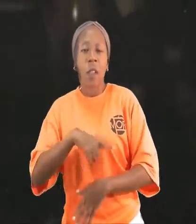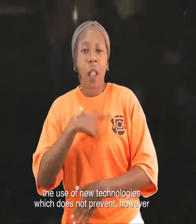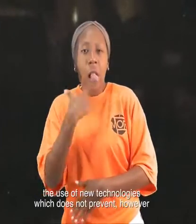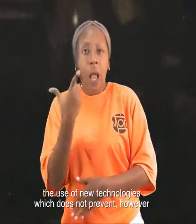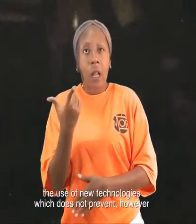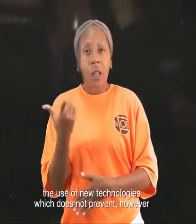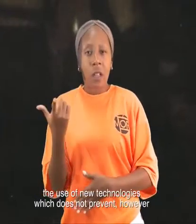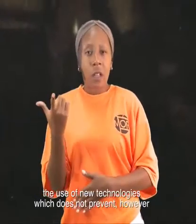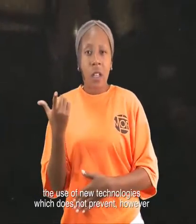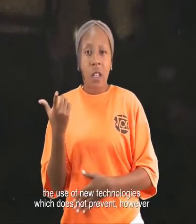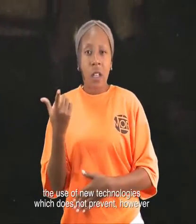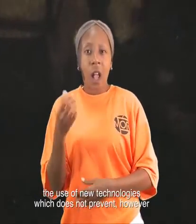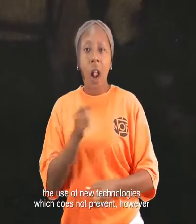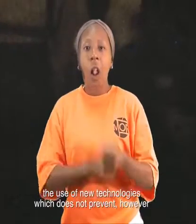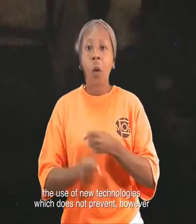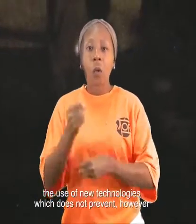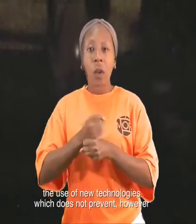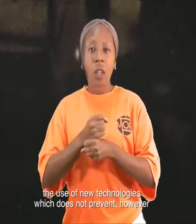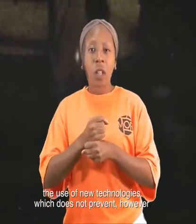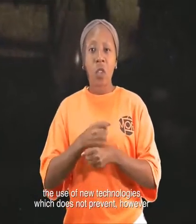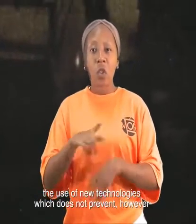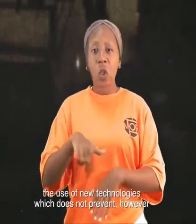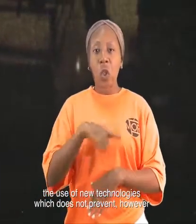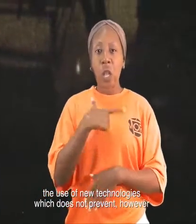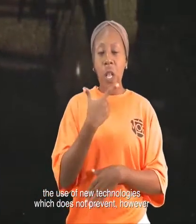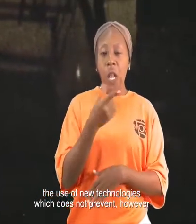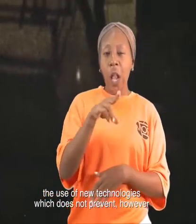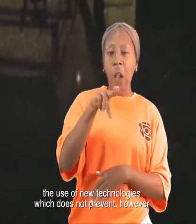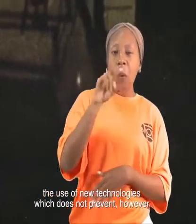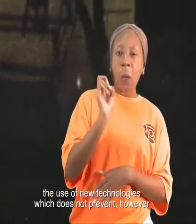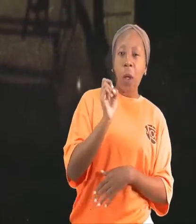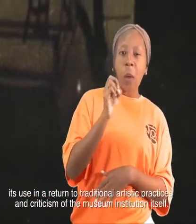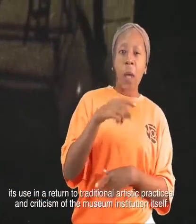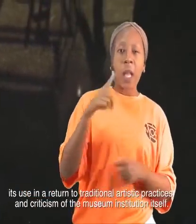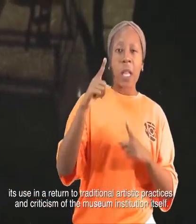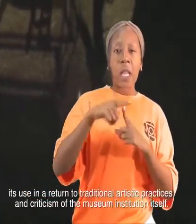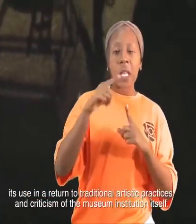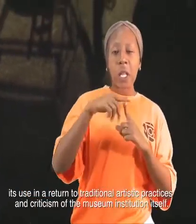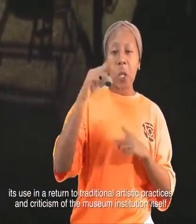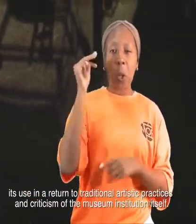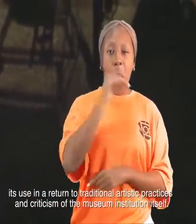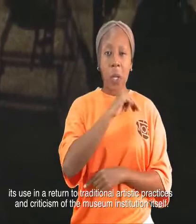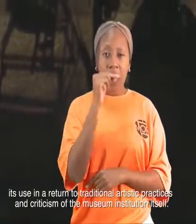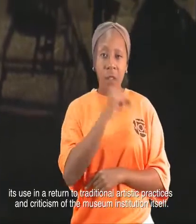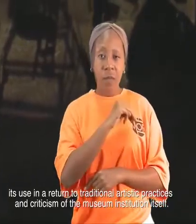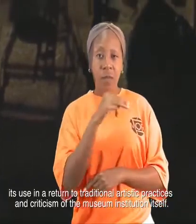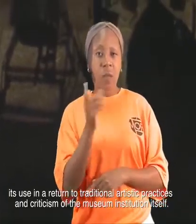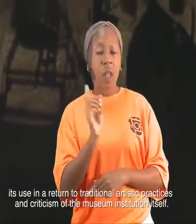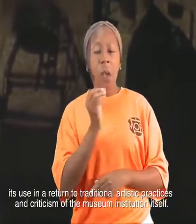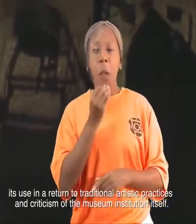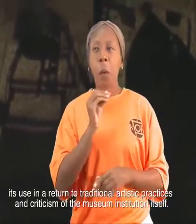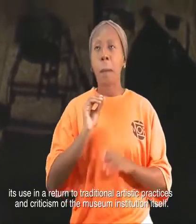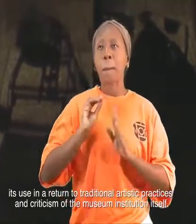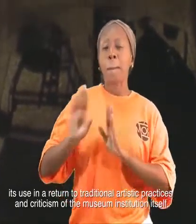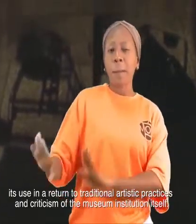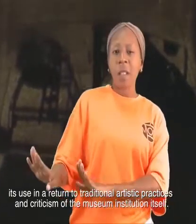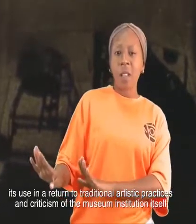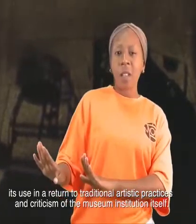la utilización de las nuevas tecnologías que no impide, sin embargo, su uso en un retorno a prácticas artísticas